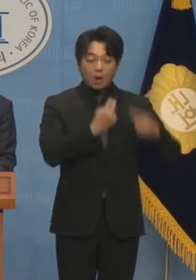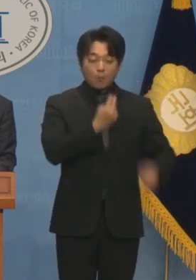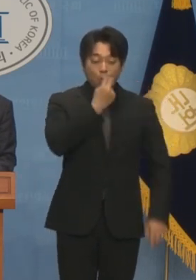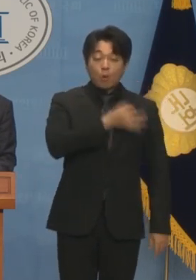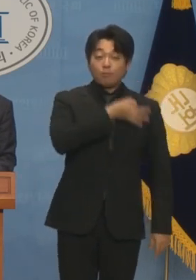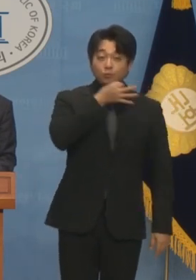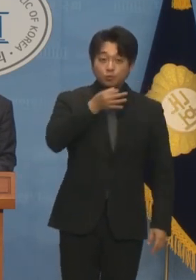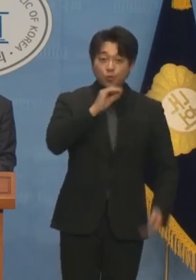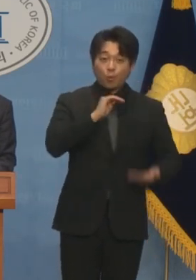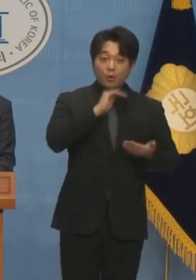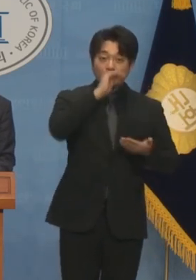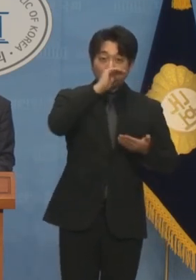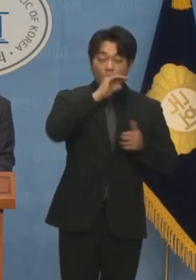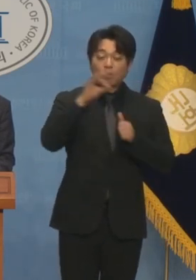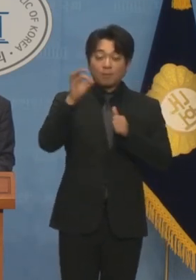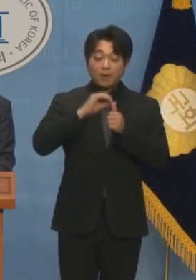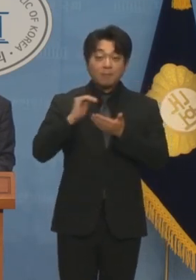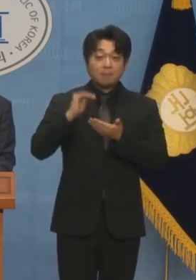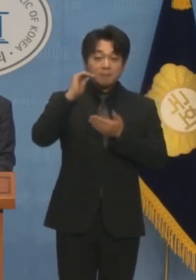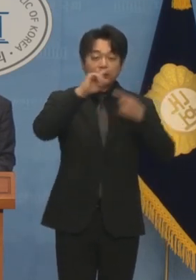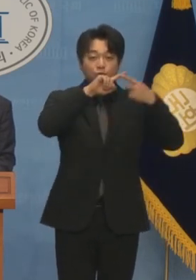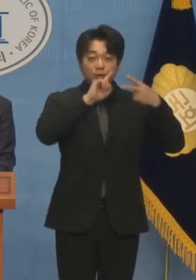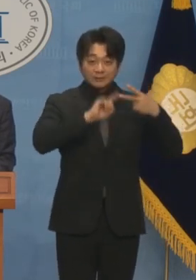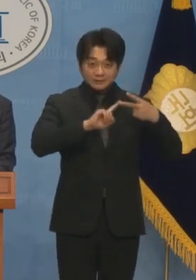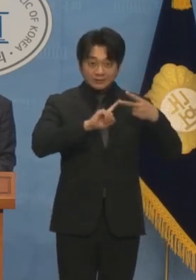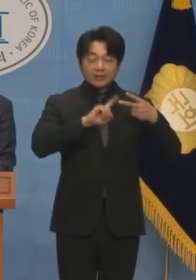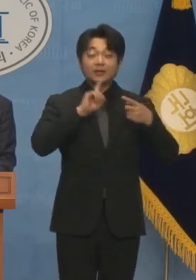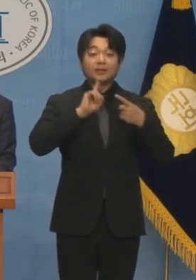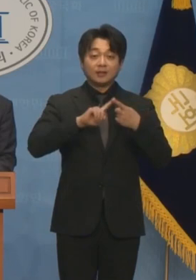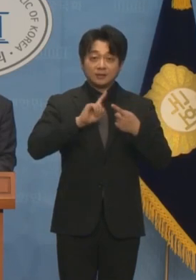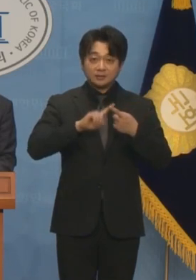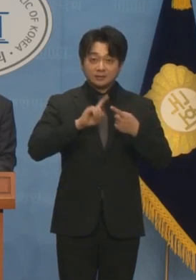방안에 대한 선호가 1차 조사에서는